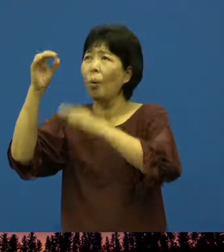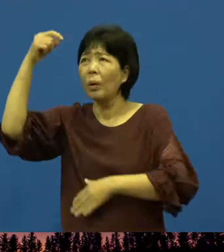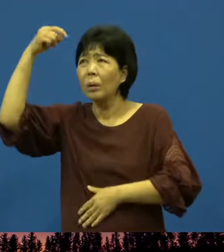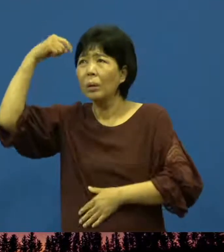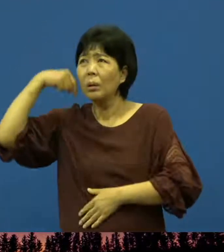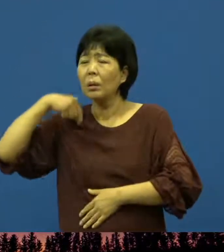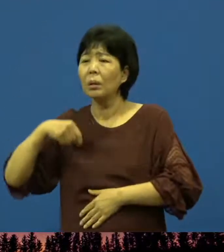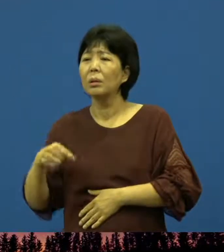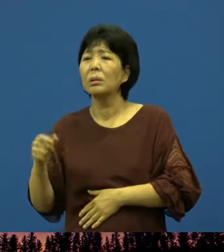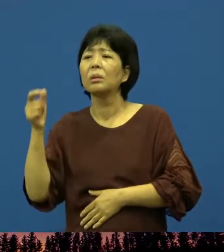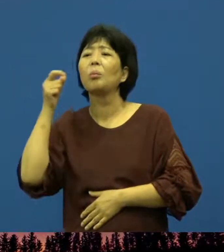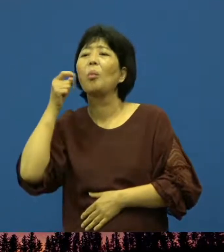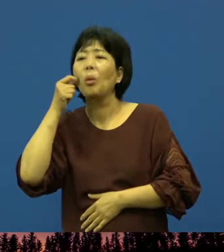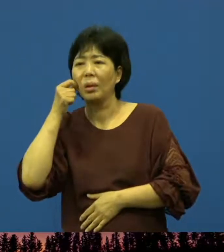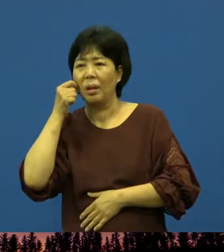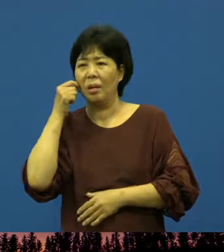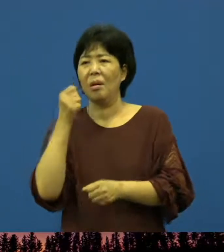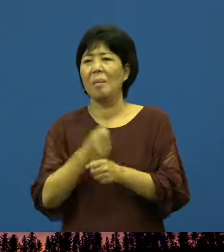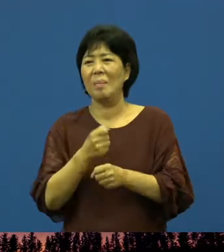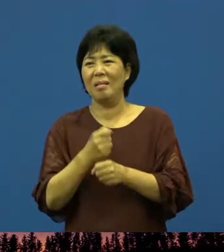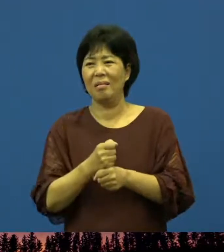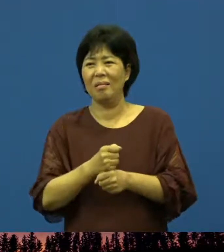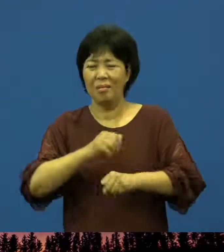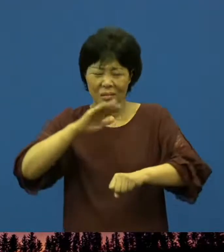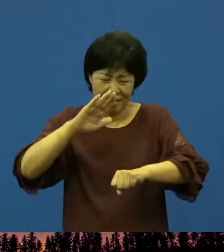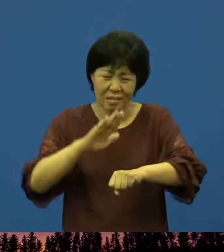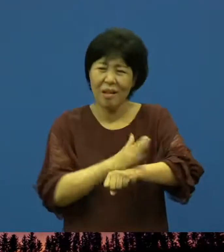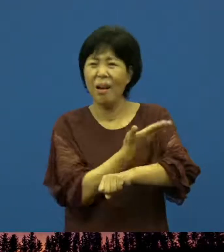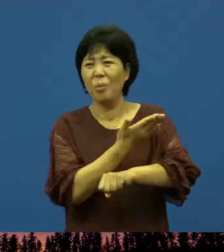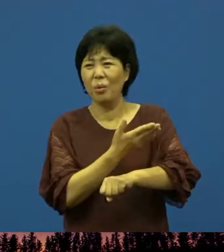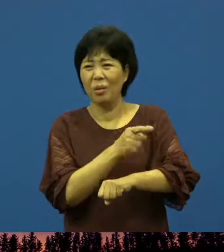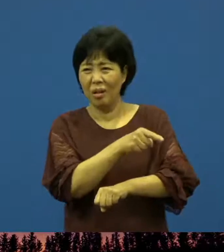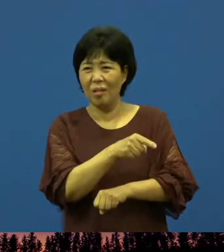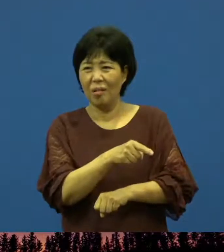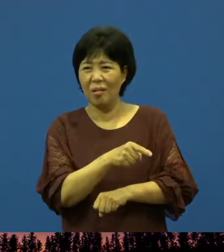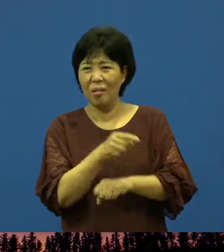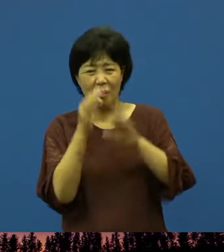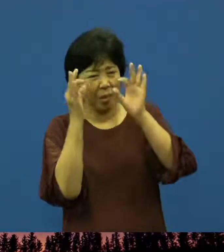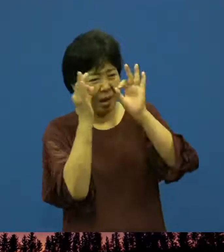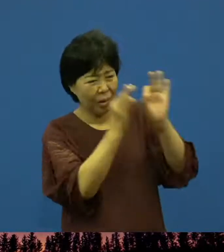못하게 만드는 오염된 우리의 감각이 되고 만다는 거죠.